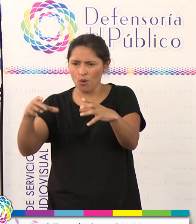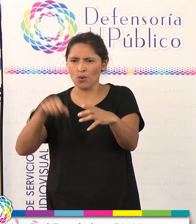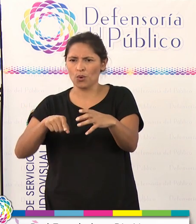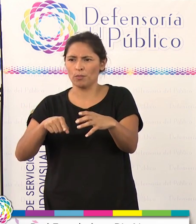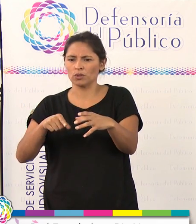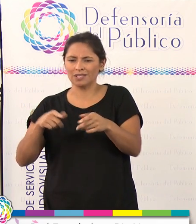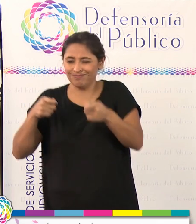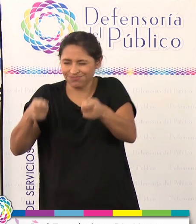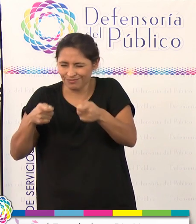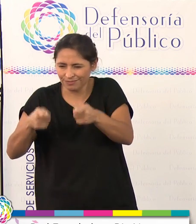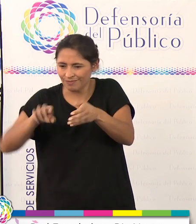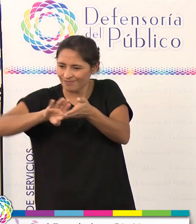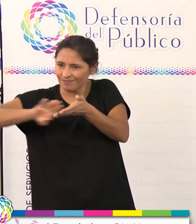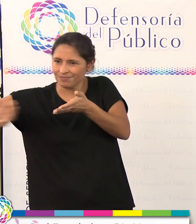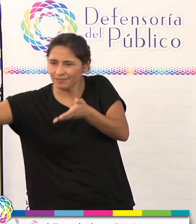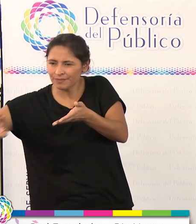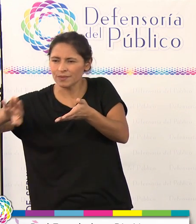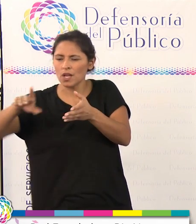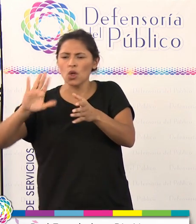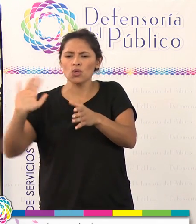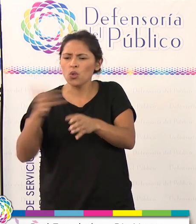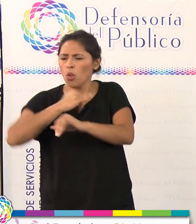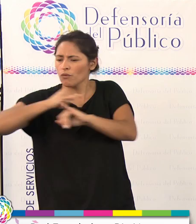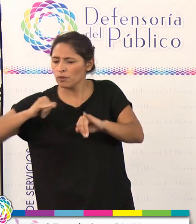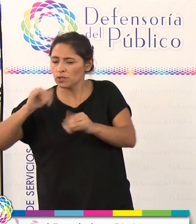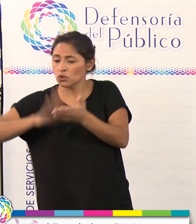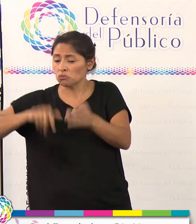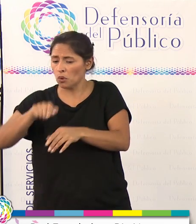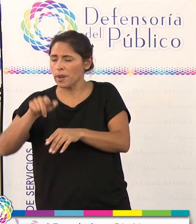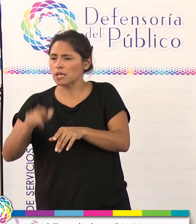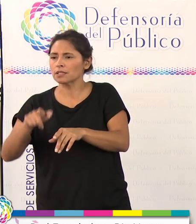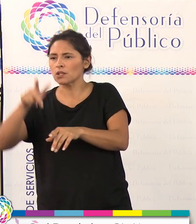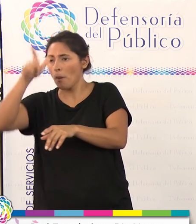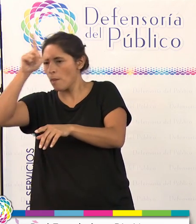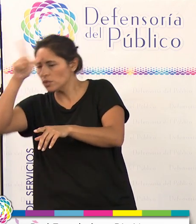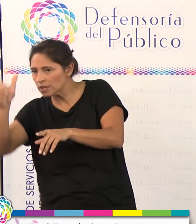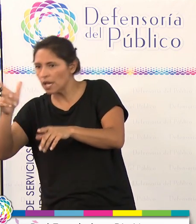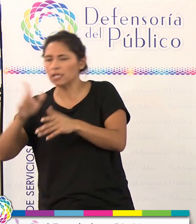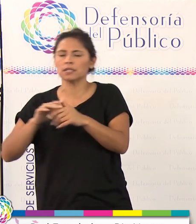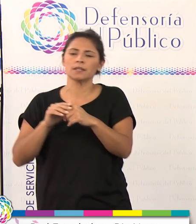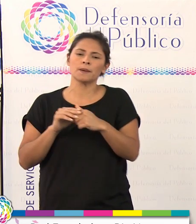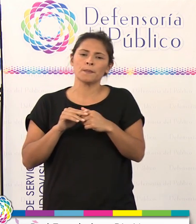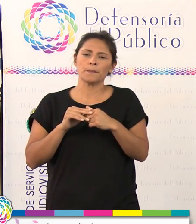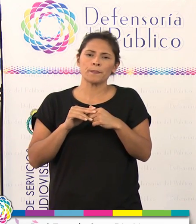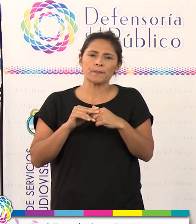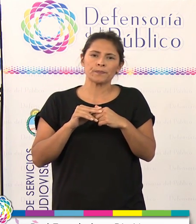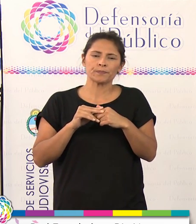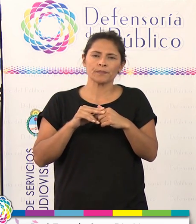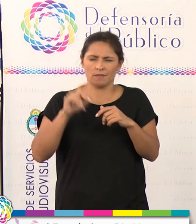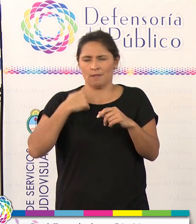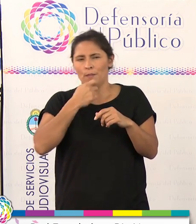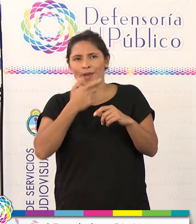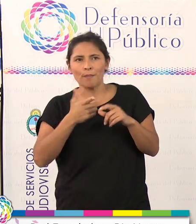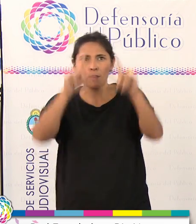y continuamente marginado a las páginas policiales de los diarios, ya sea como víctimas o como victimarios. Vemos algunos títulos,